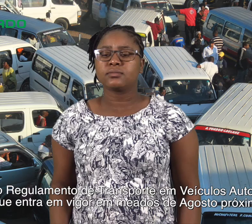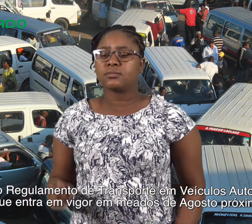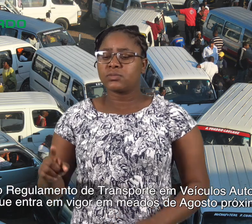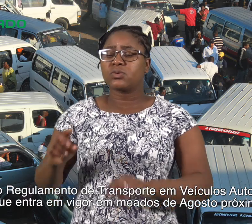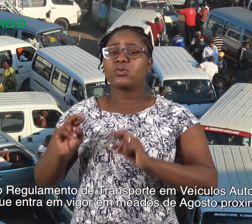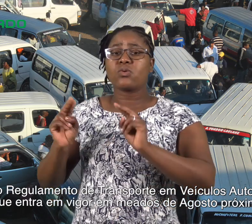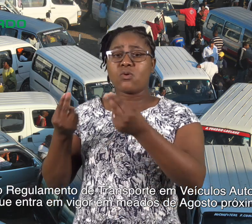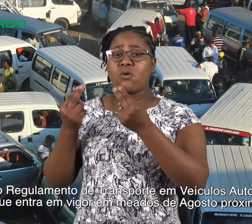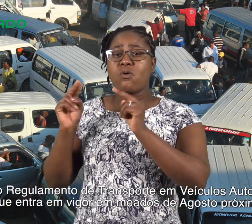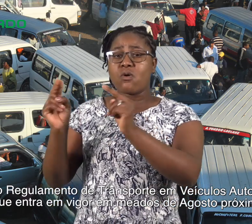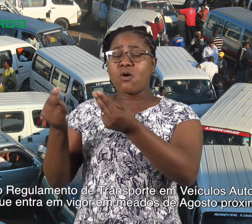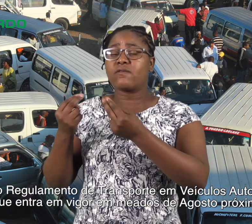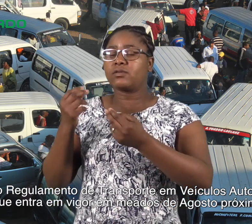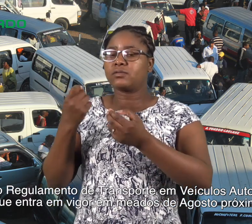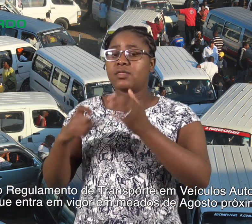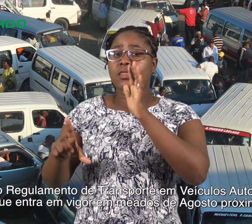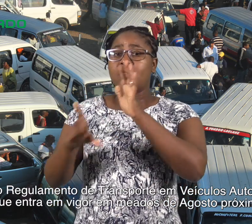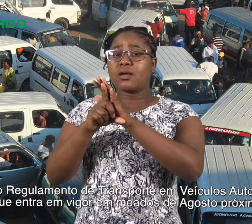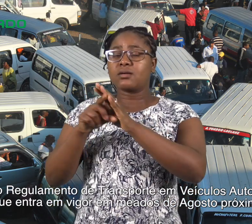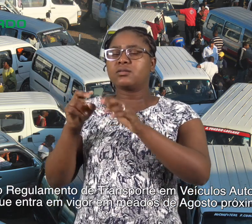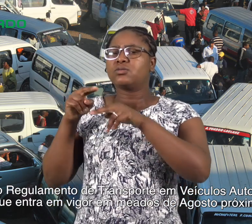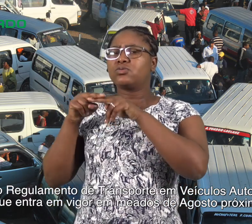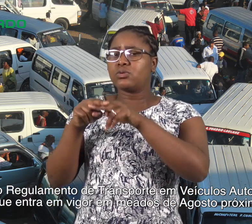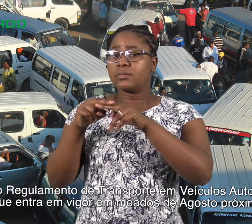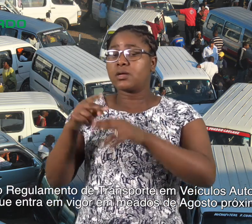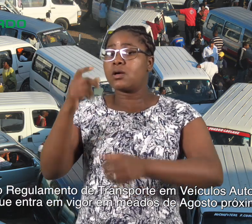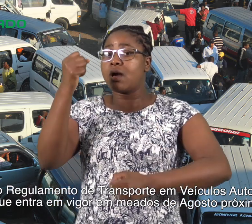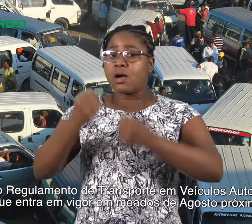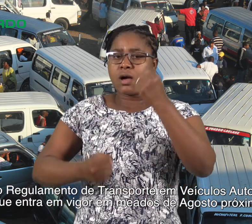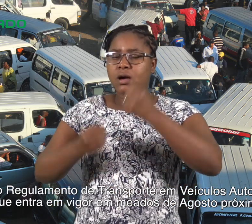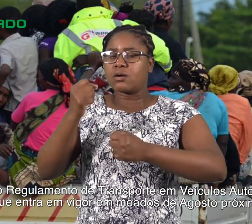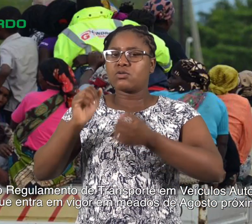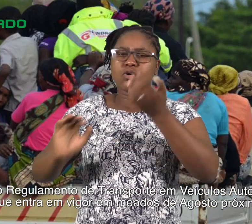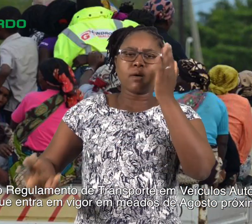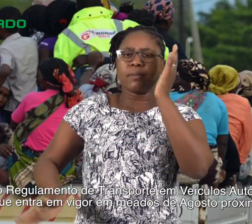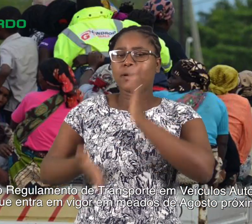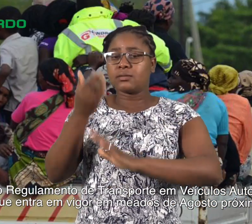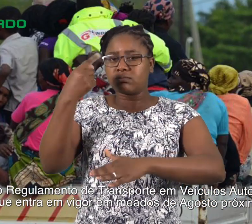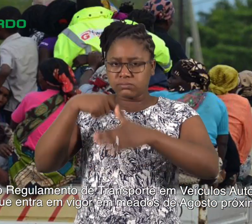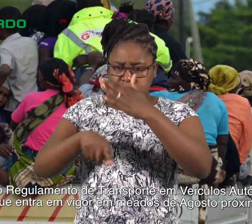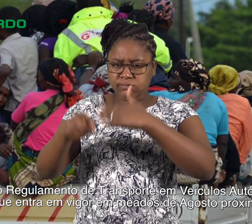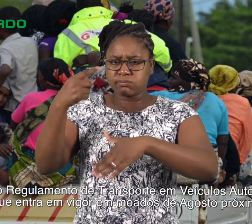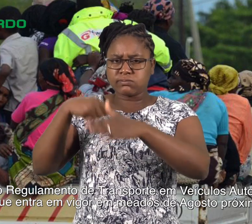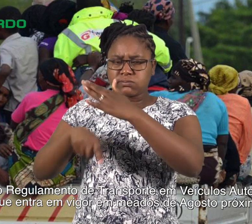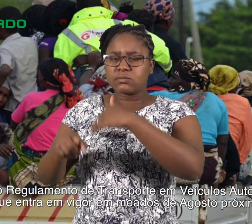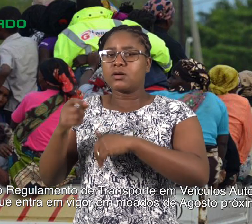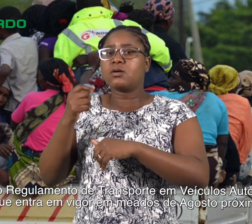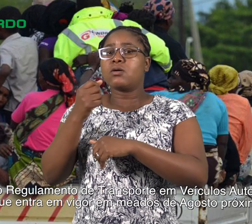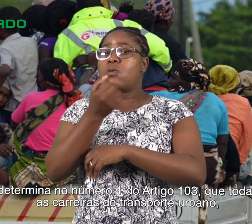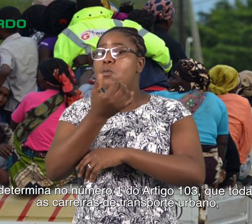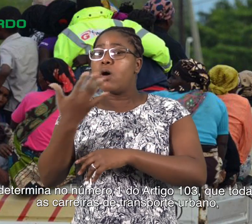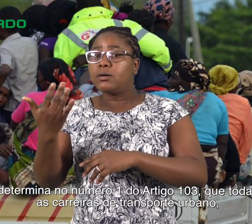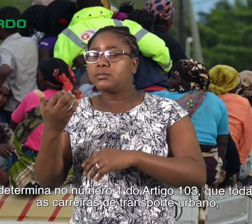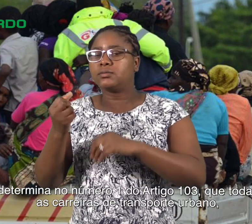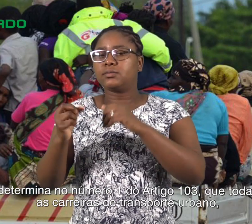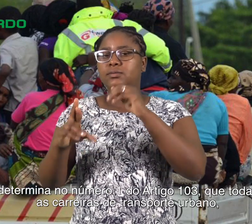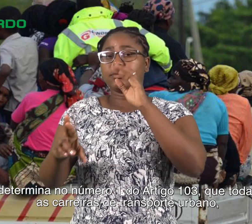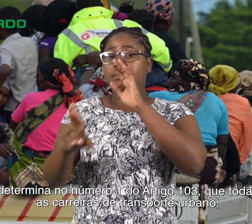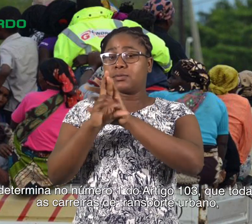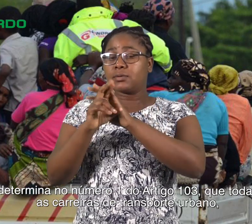O novo Regulamento de Transportes em Veículos Automóveis, que entra em vigor em meados de agosto próximo, determina